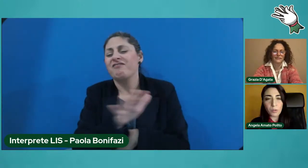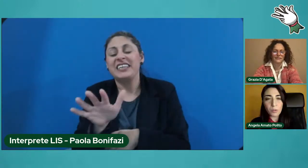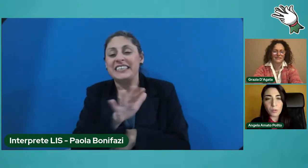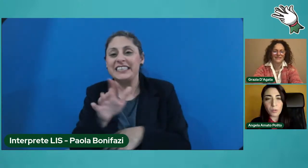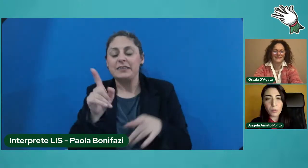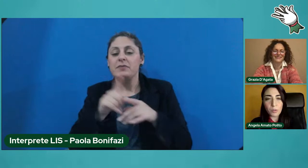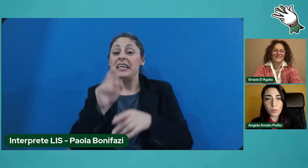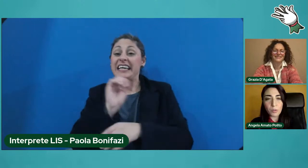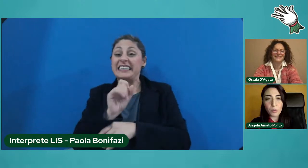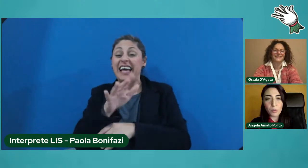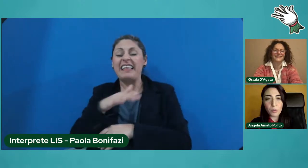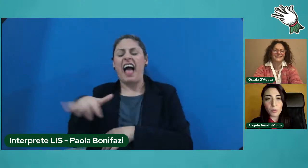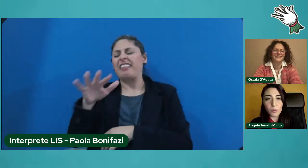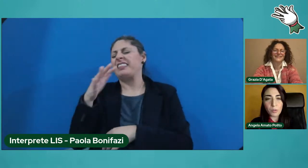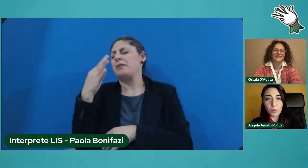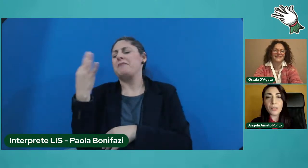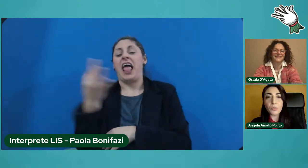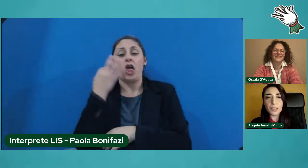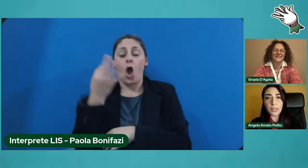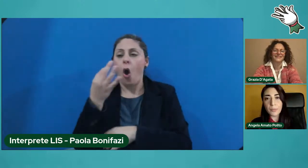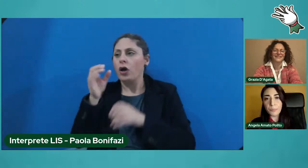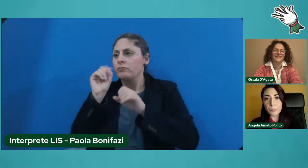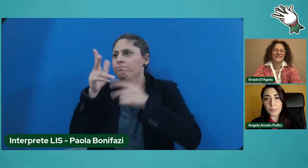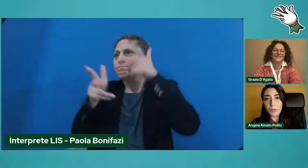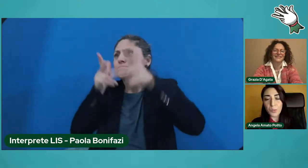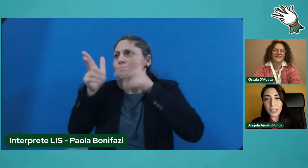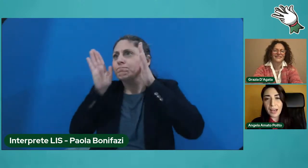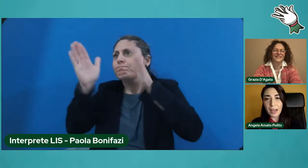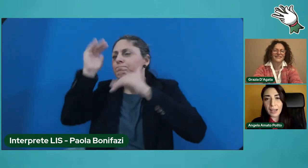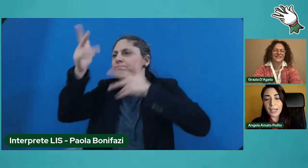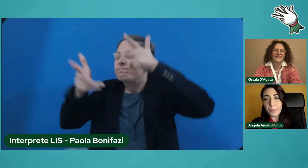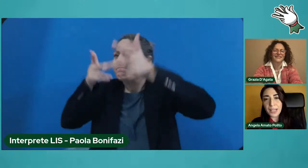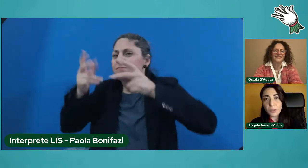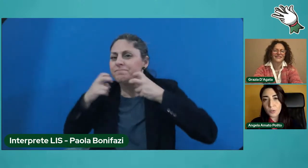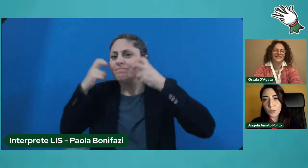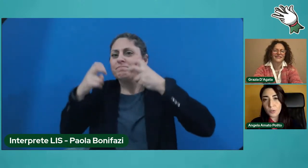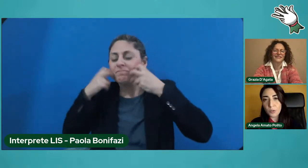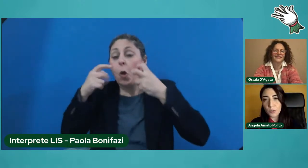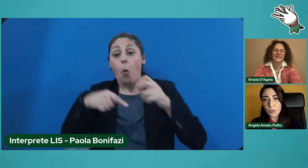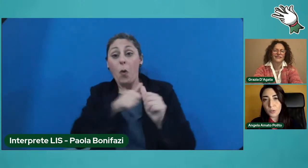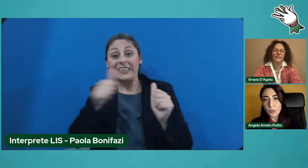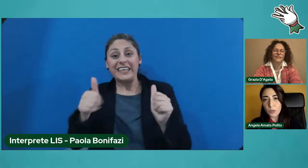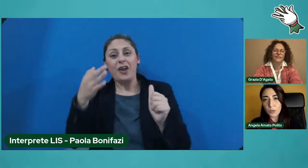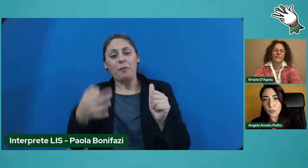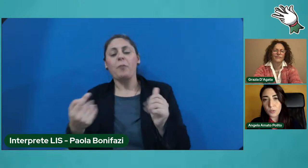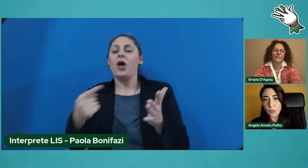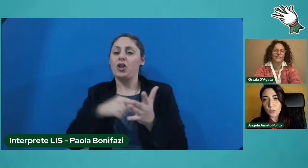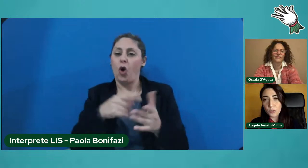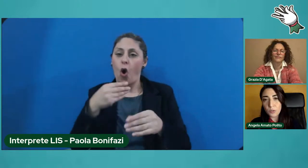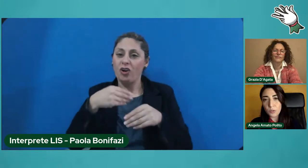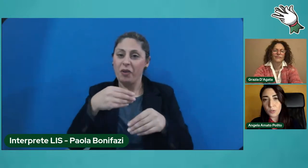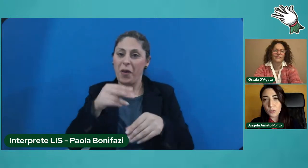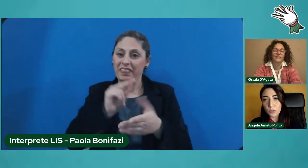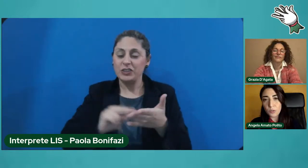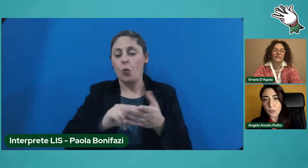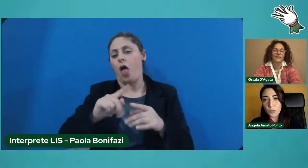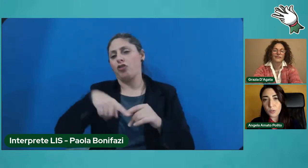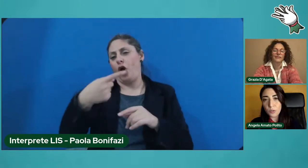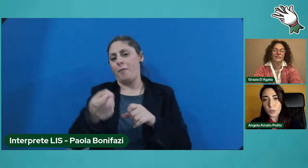insegnanti migliori e da quest'anno che lui ha ripreso, diciamo, a frequentare la scuola dopo il Covid, sicuramente questo lo